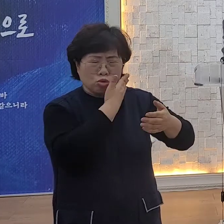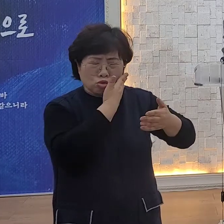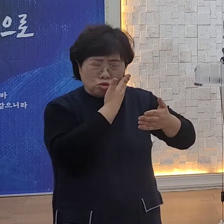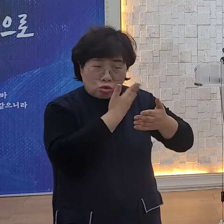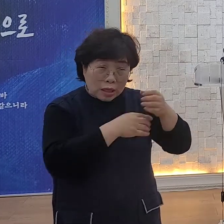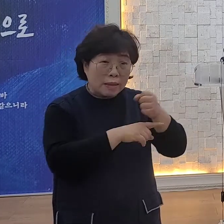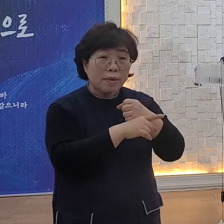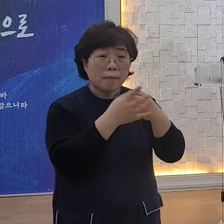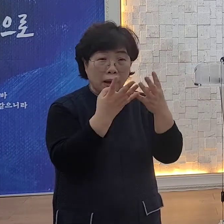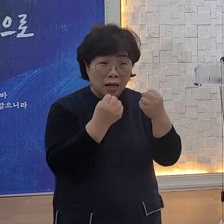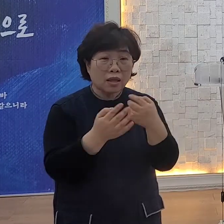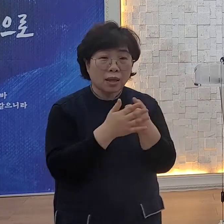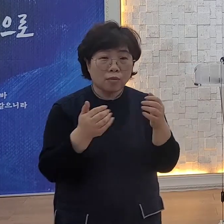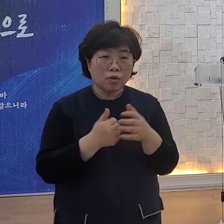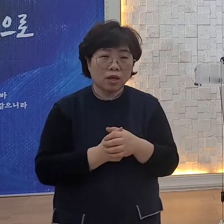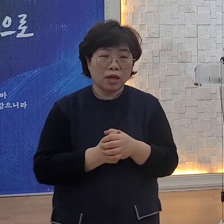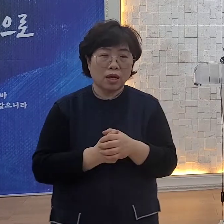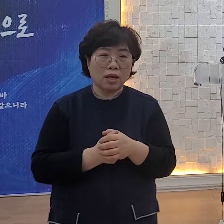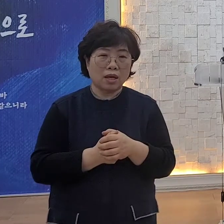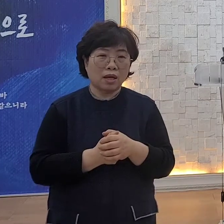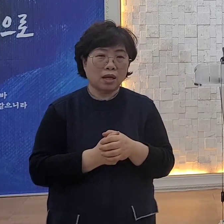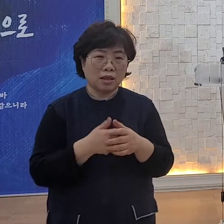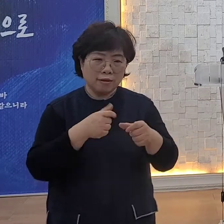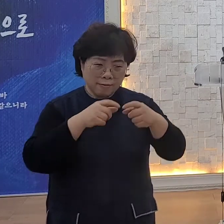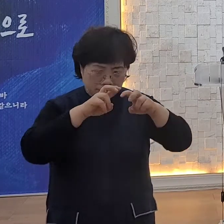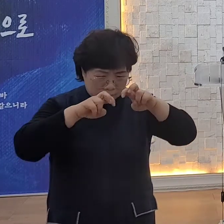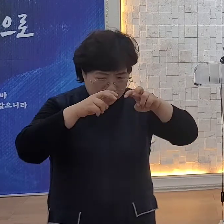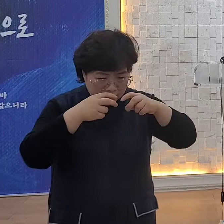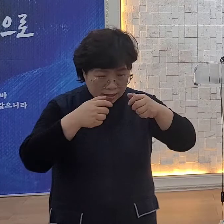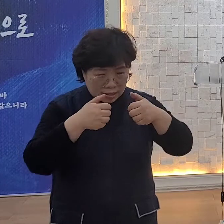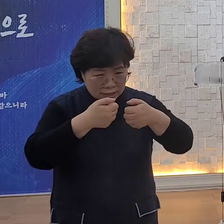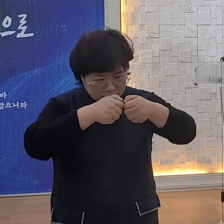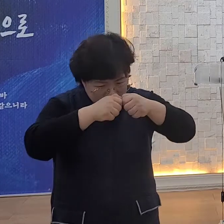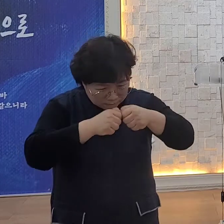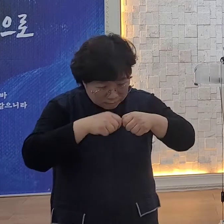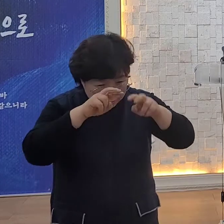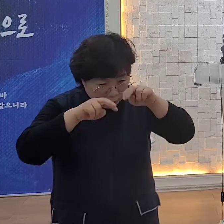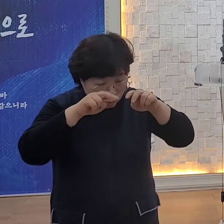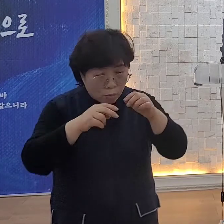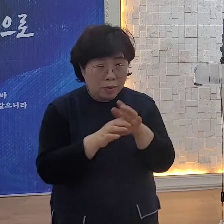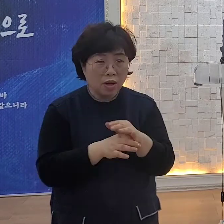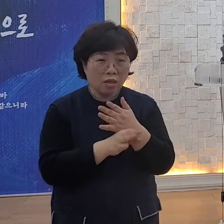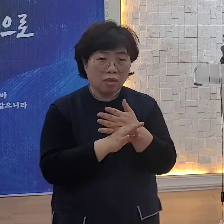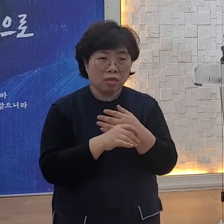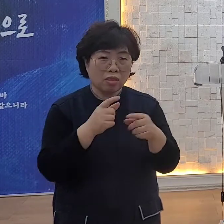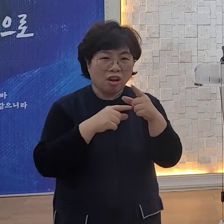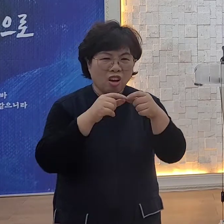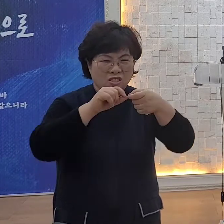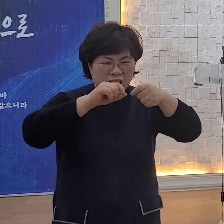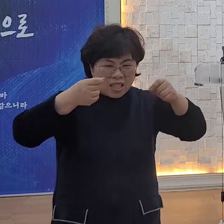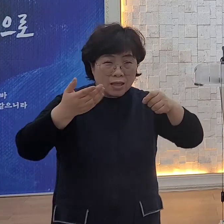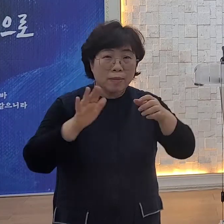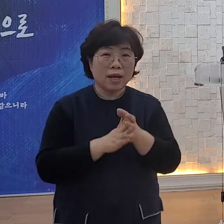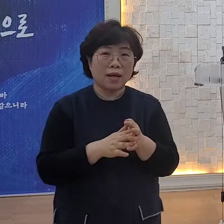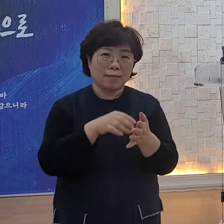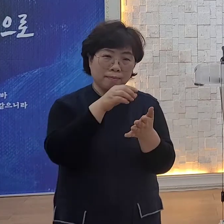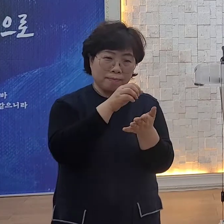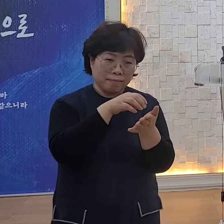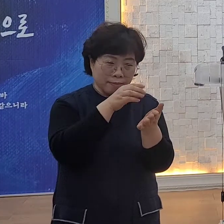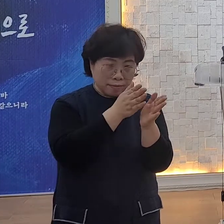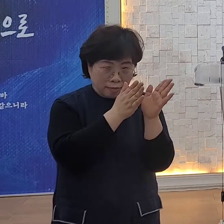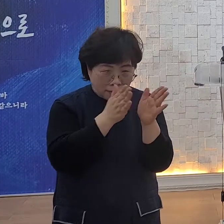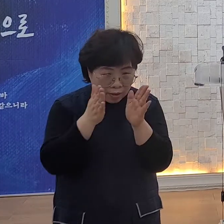이 1장을 다 못합니다. 너무 이 안에 있는 내용이 많기 때문에 그나마 제가 조금 뛰어넘어서 이제 오늘로서 이제